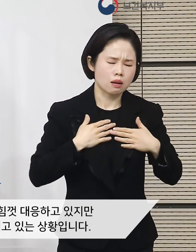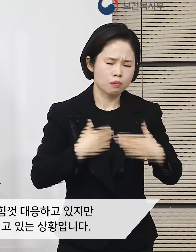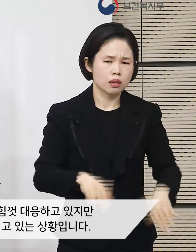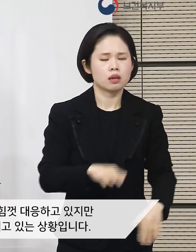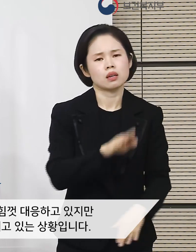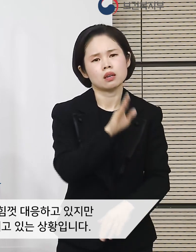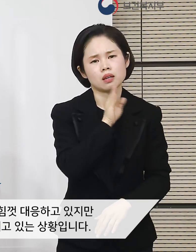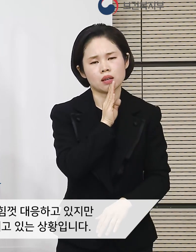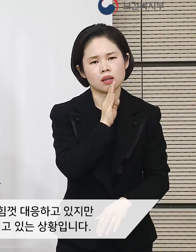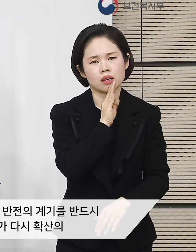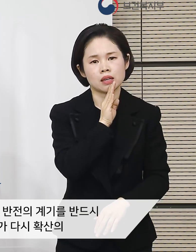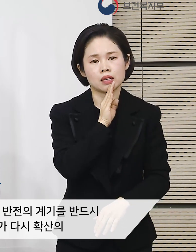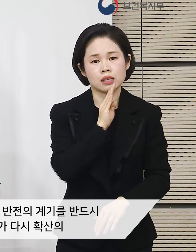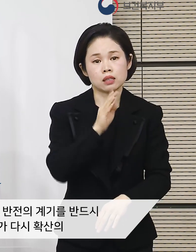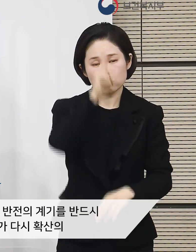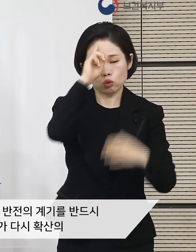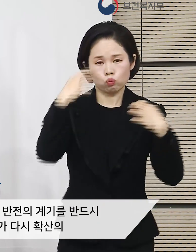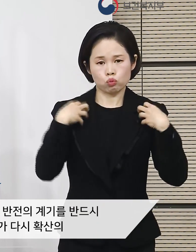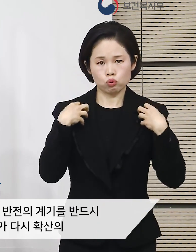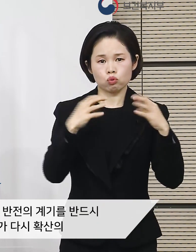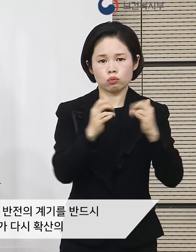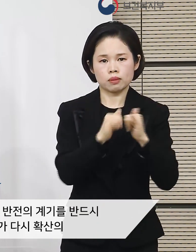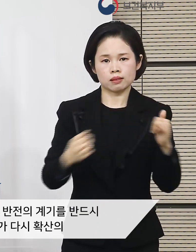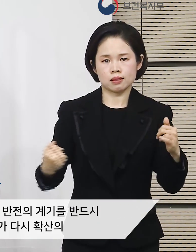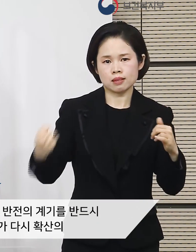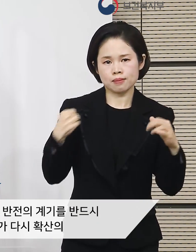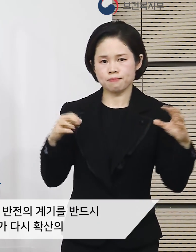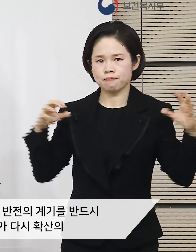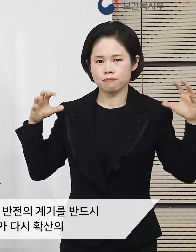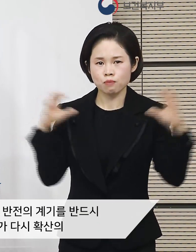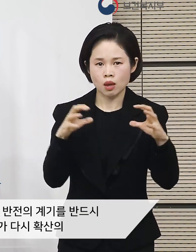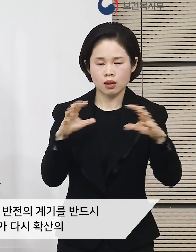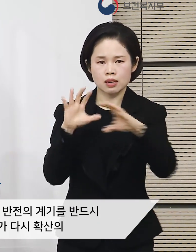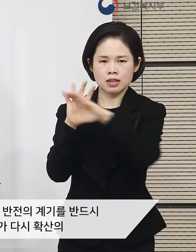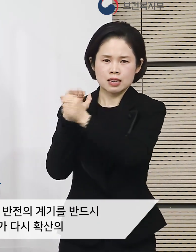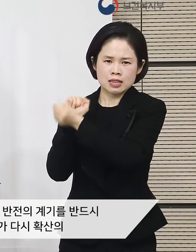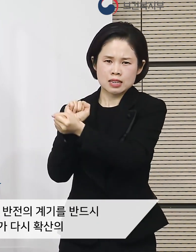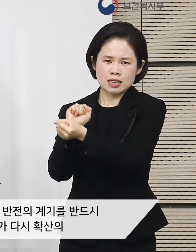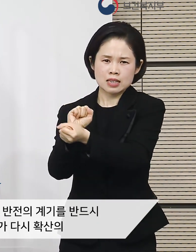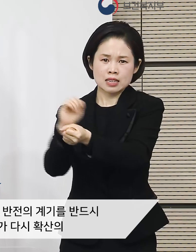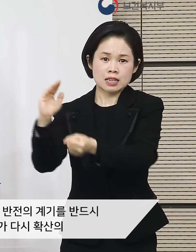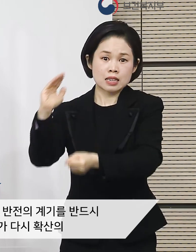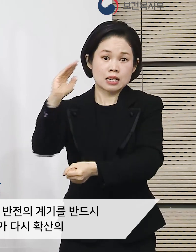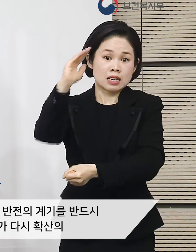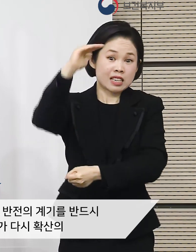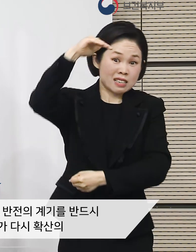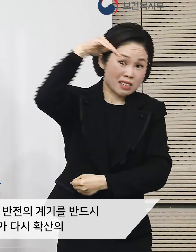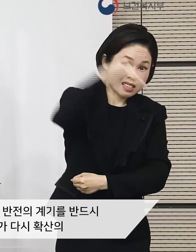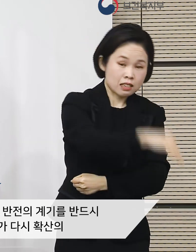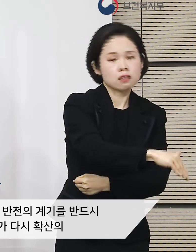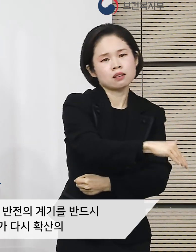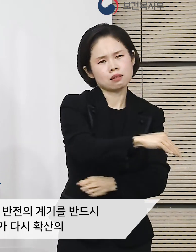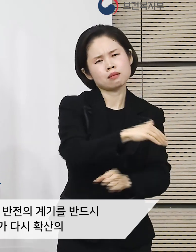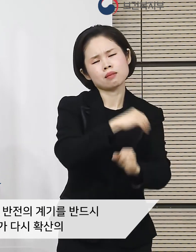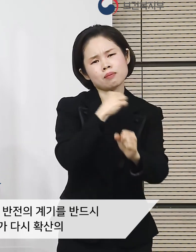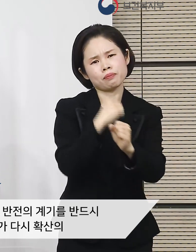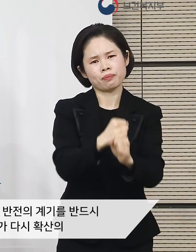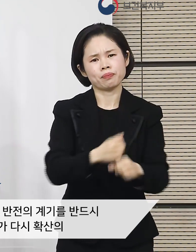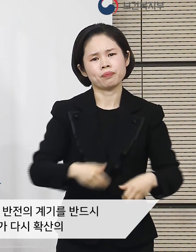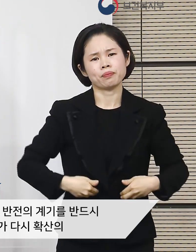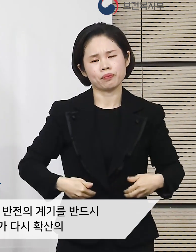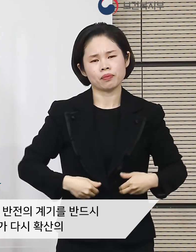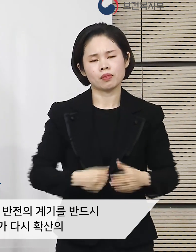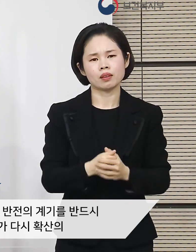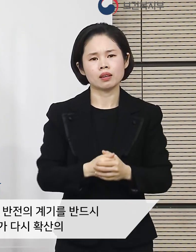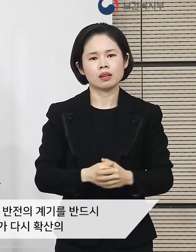상황입니다. 최대한 힘을 끌어모아 이번 연내의 확산세를 꺾고 반전의 계기를 반드시 만들어내야